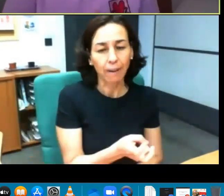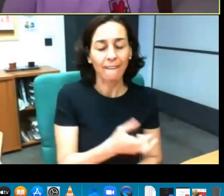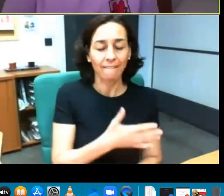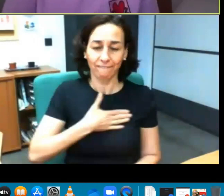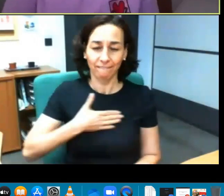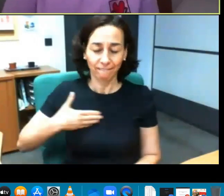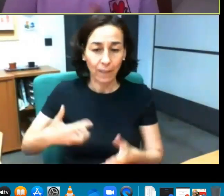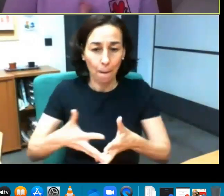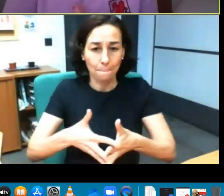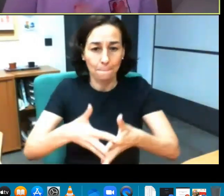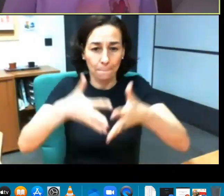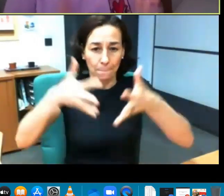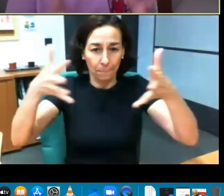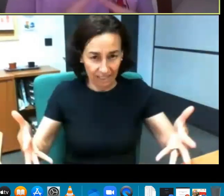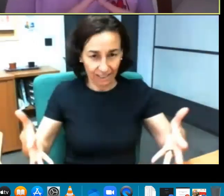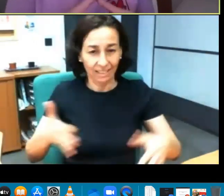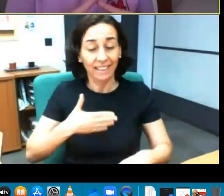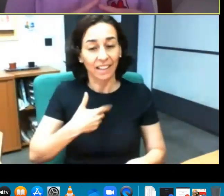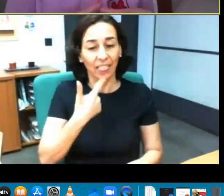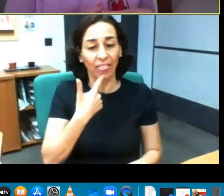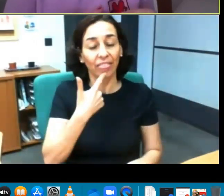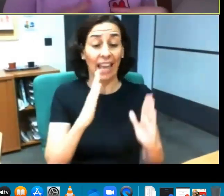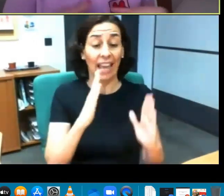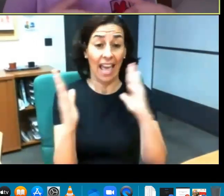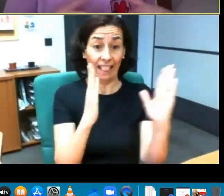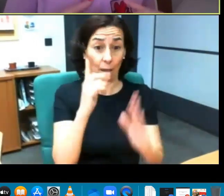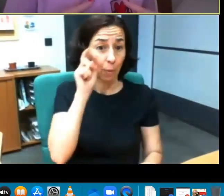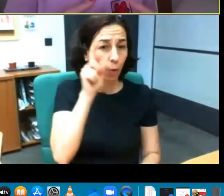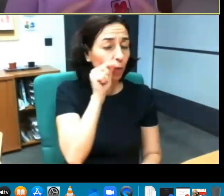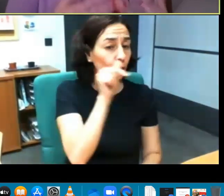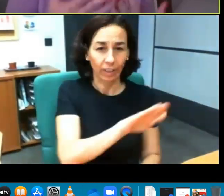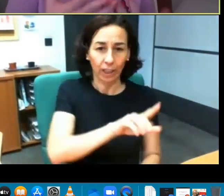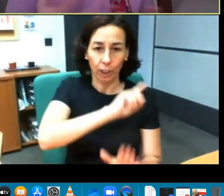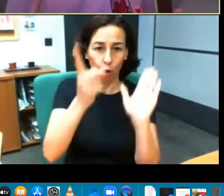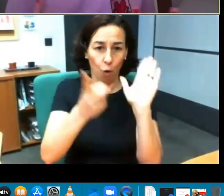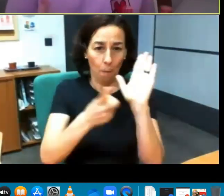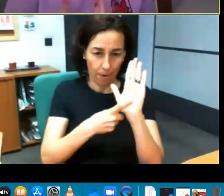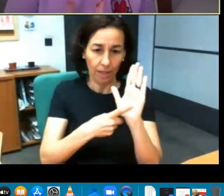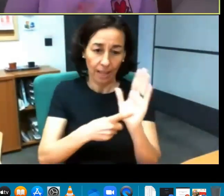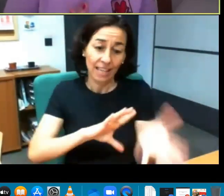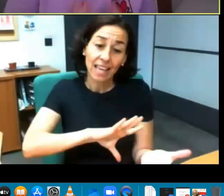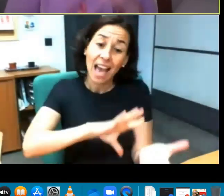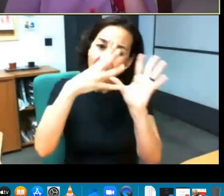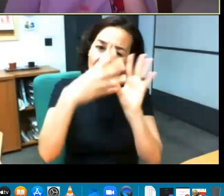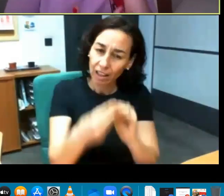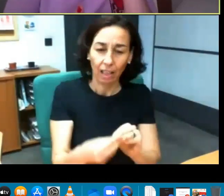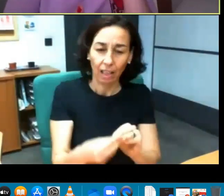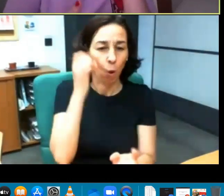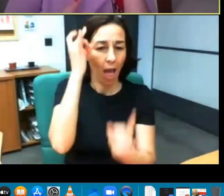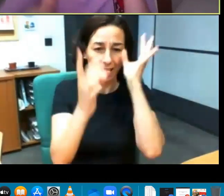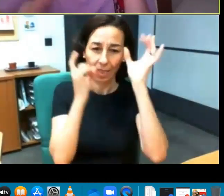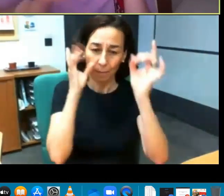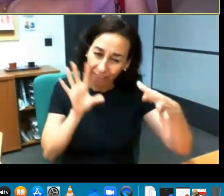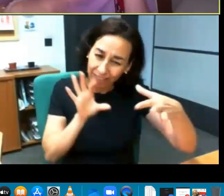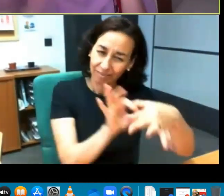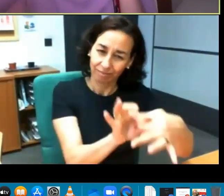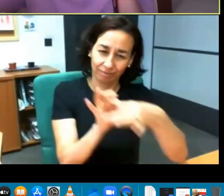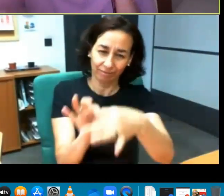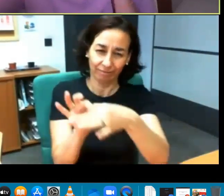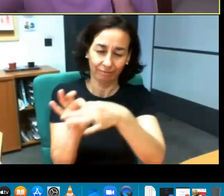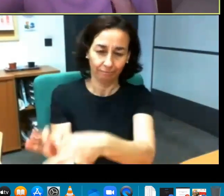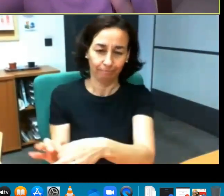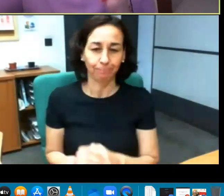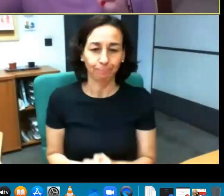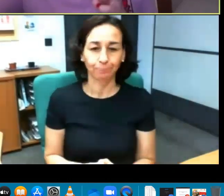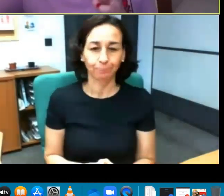toda educación infantil, adaptando, por supuesto, las actividades para el público al que va dirigido. A